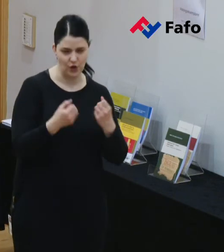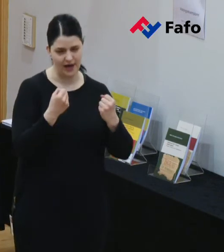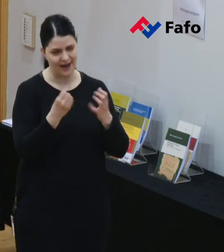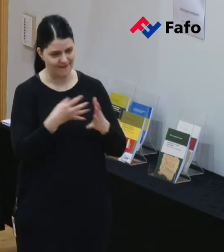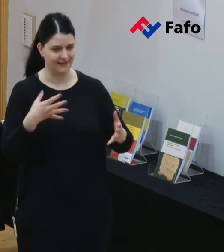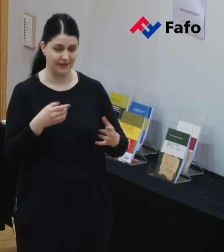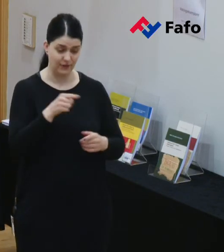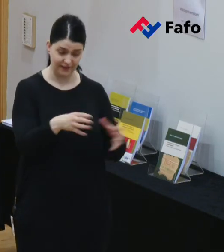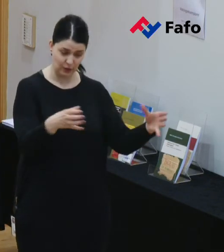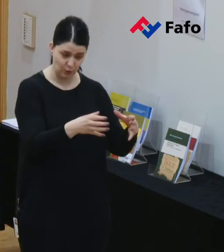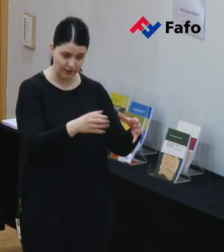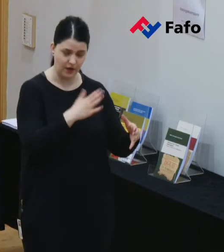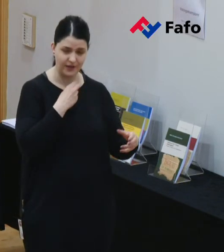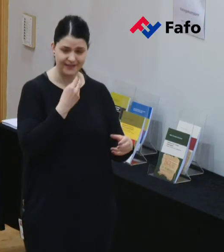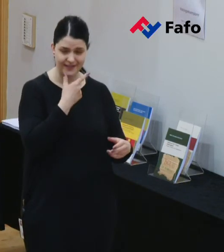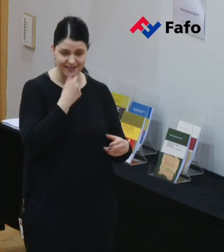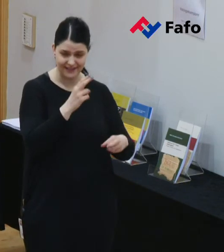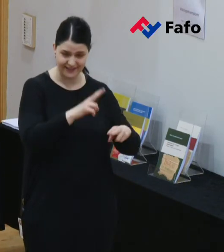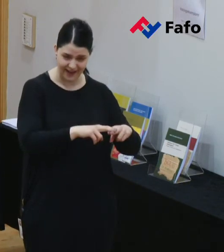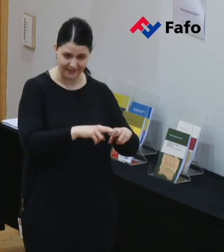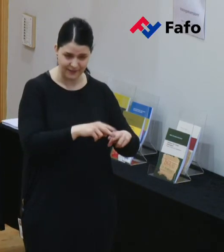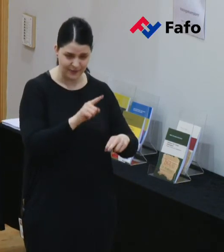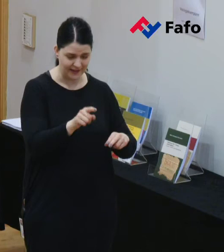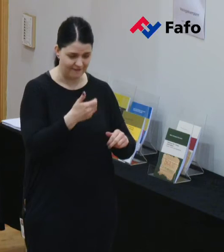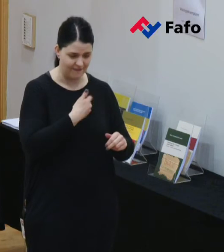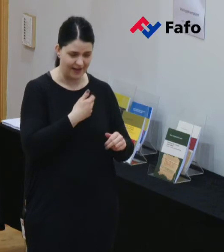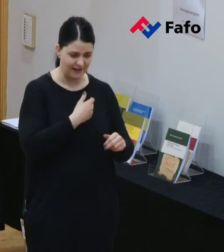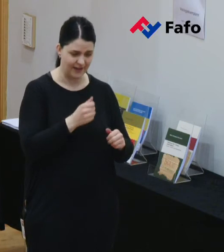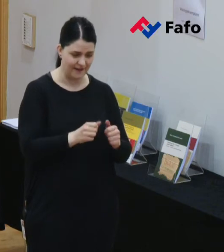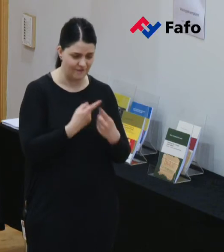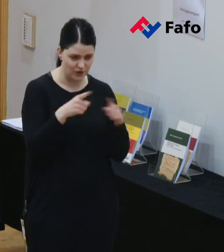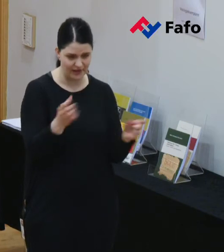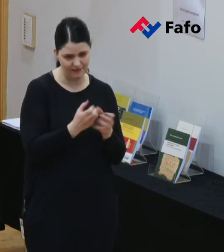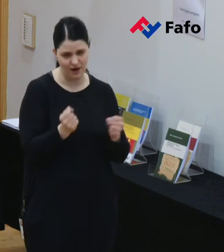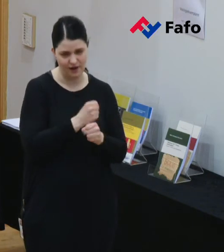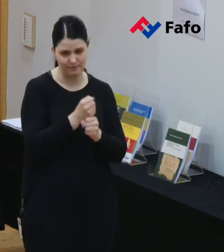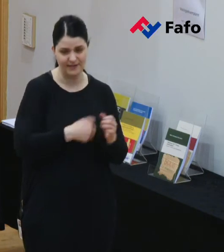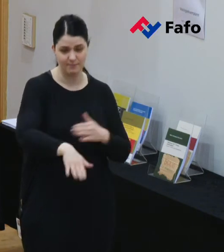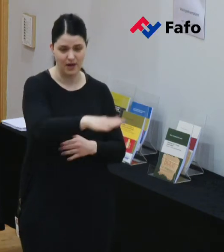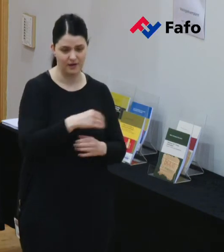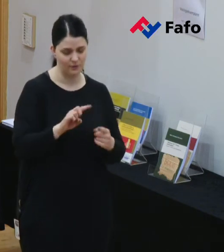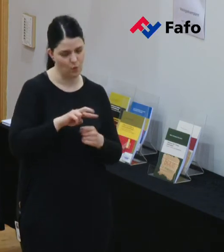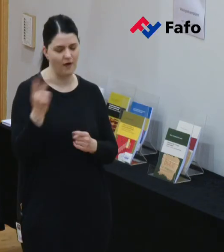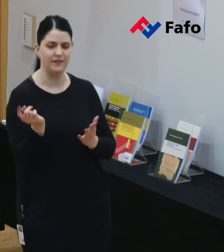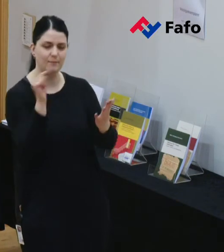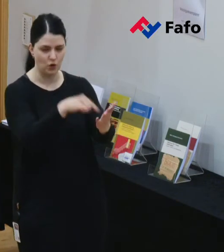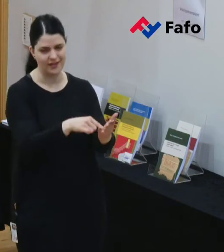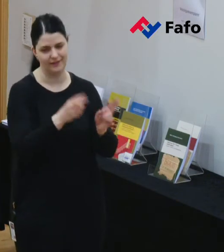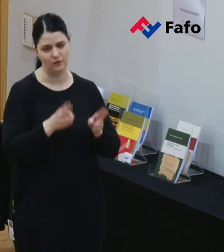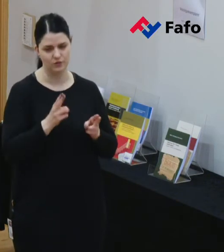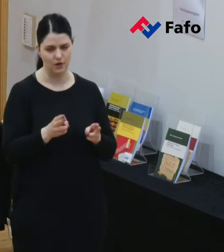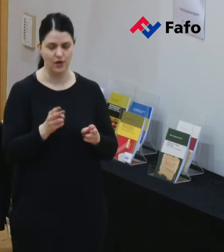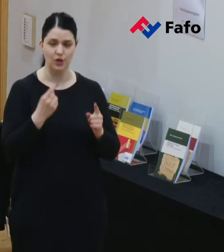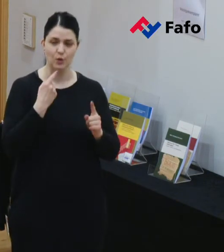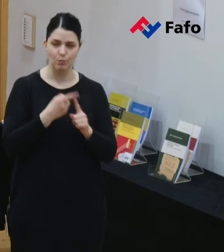jo nettopp en gruppe som kjennetegnet både ved at den langt unna både arbeidsmarkedet og en del andre målsettinger, og at